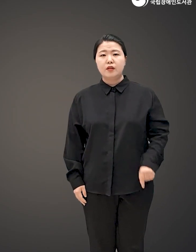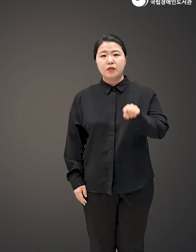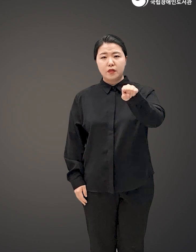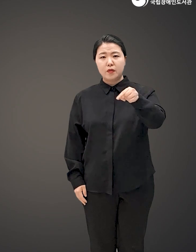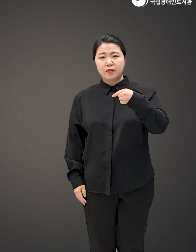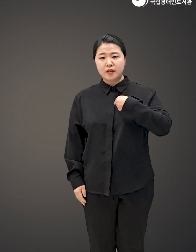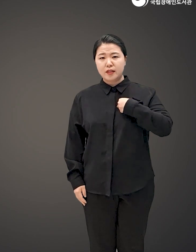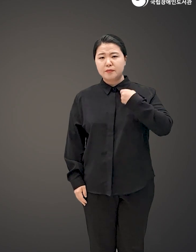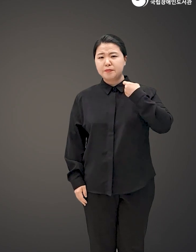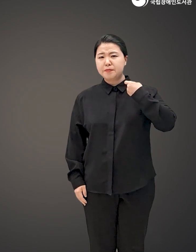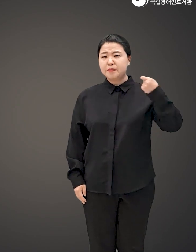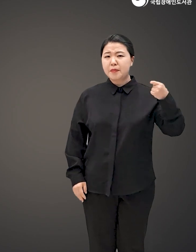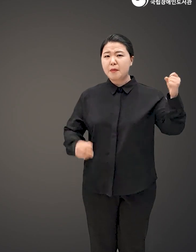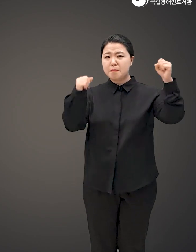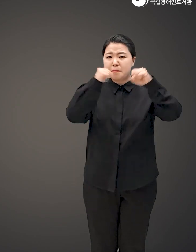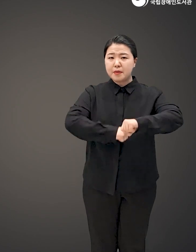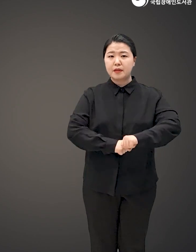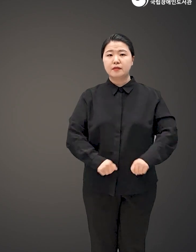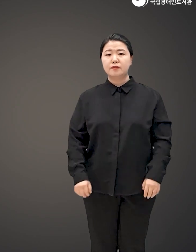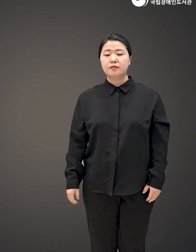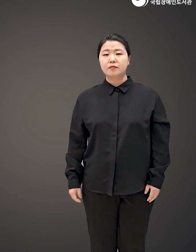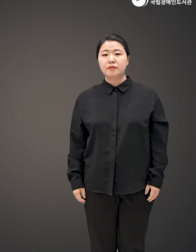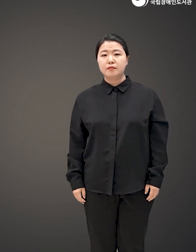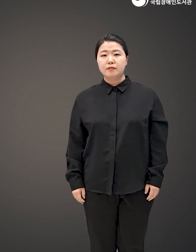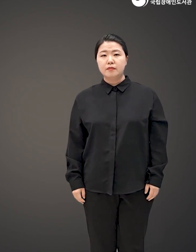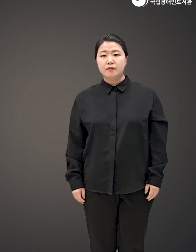우린 이미 벼랑에서 추락하는 중이라고요.